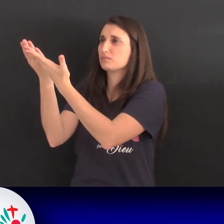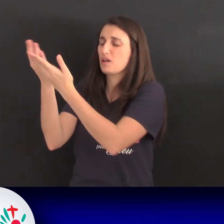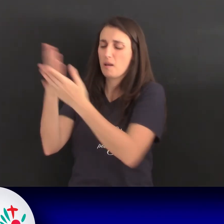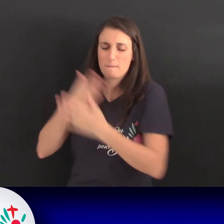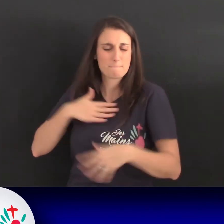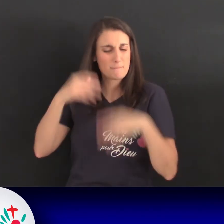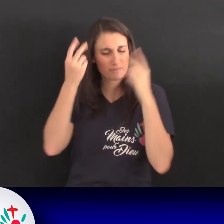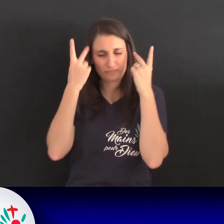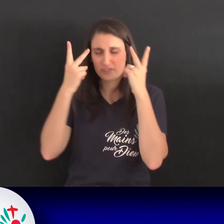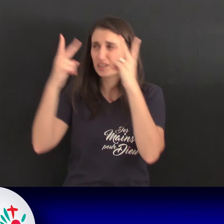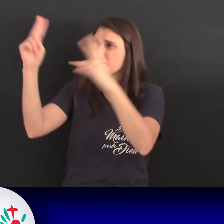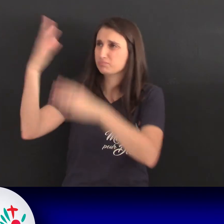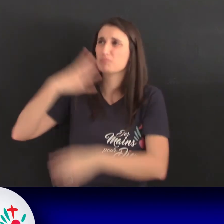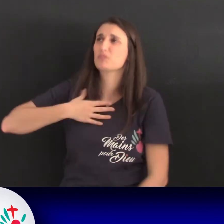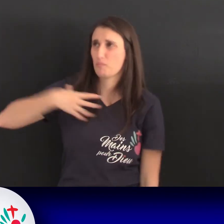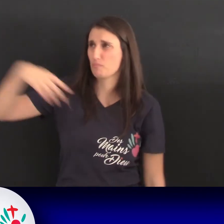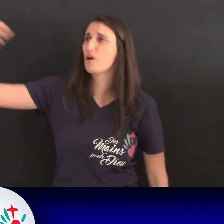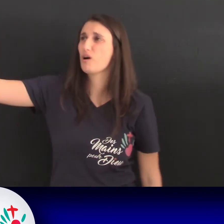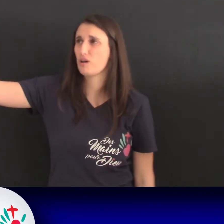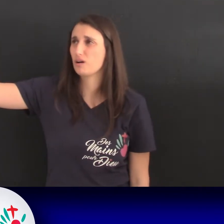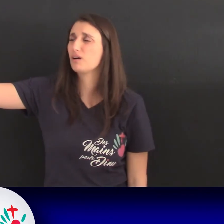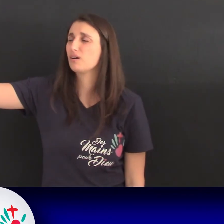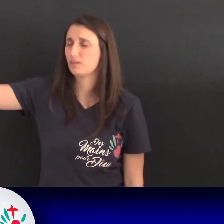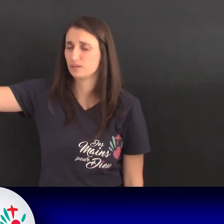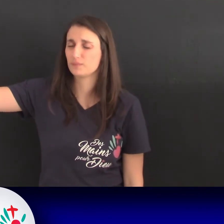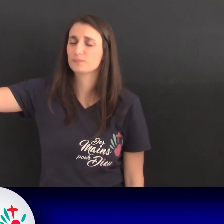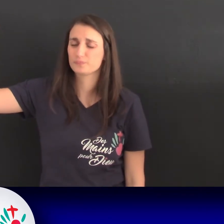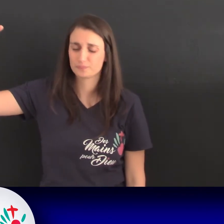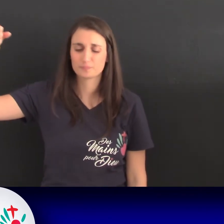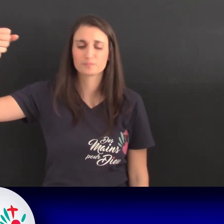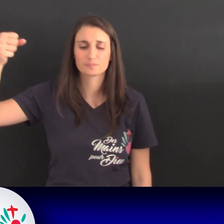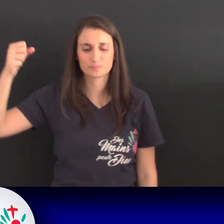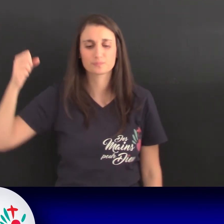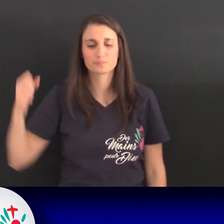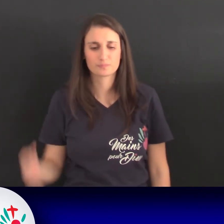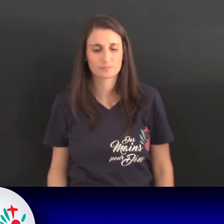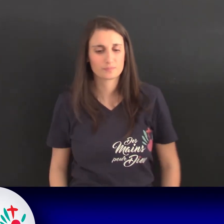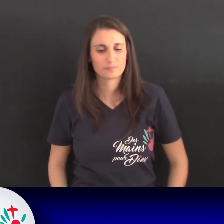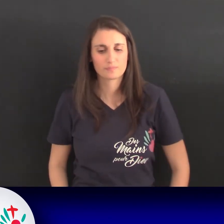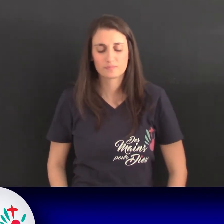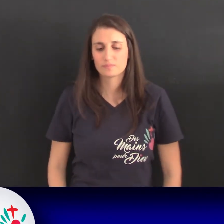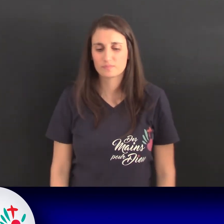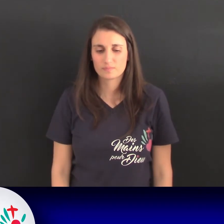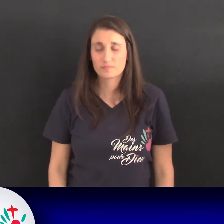toute ma vie.